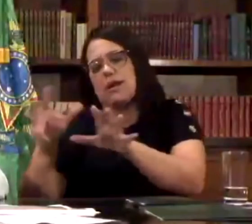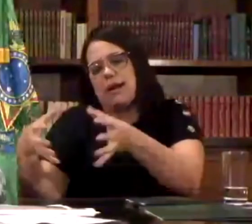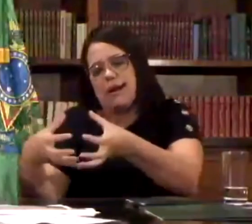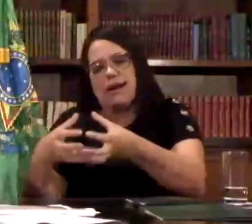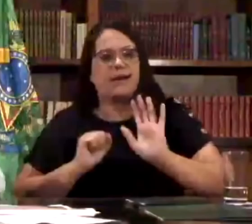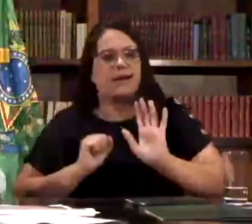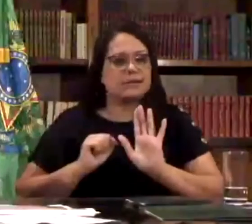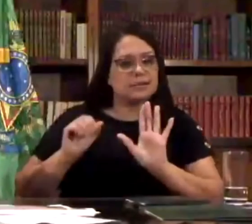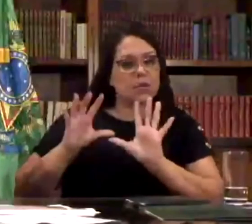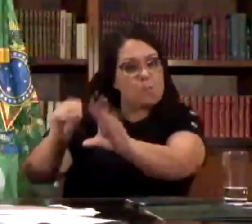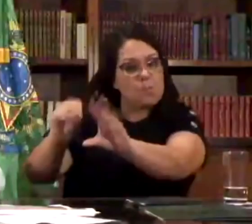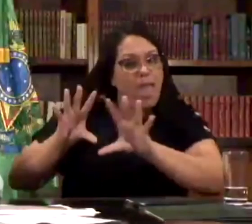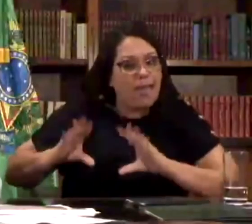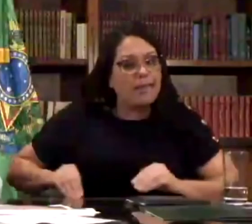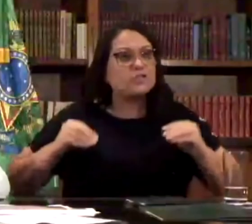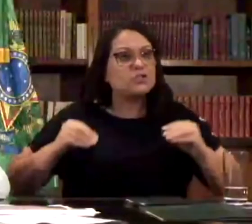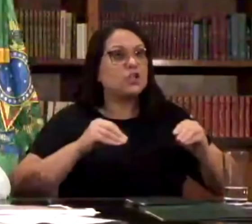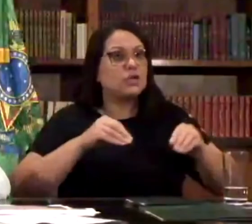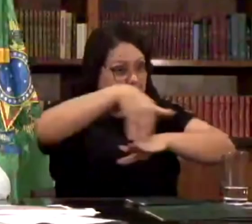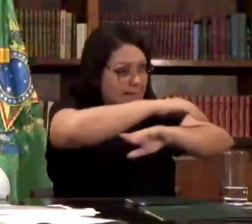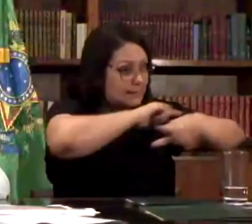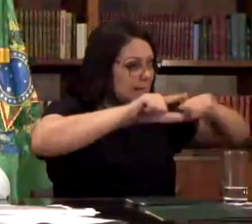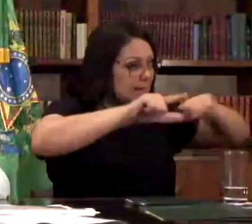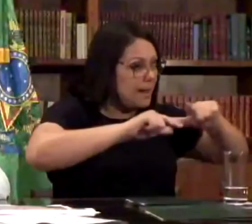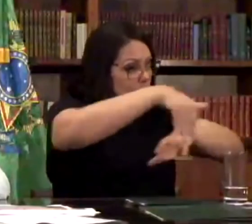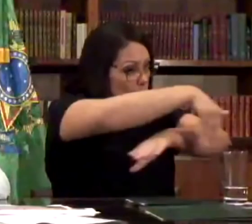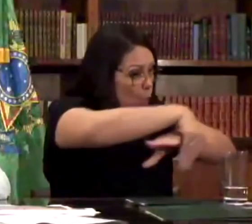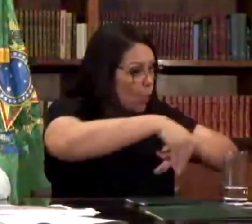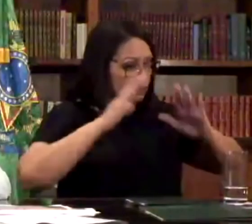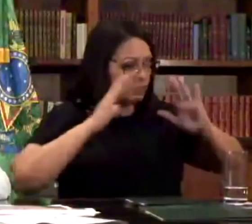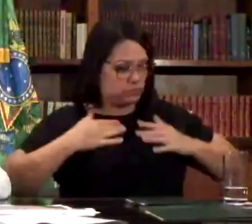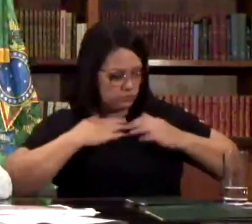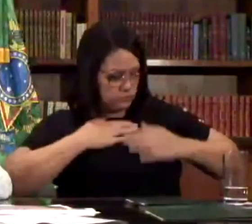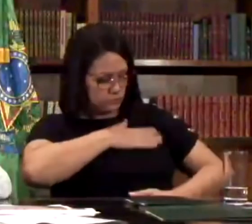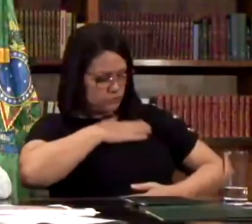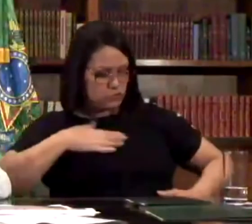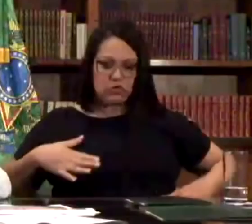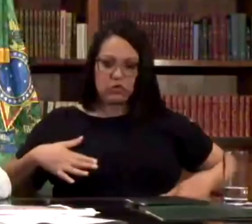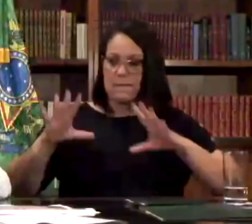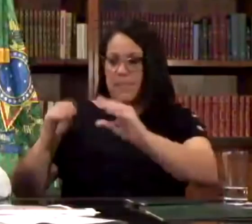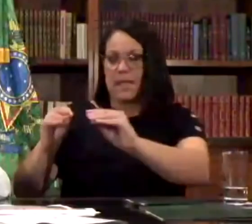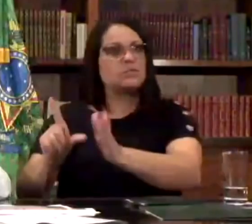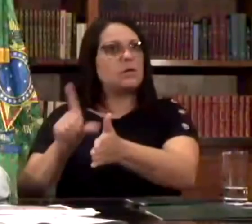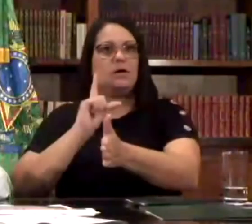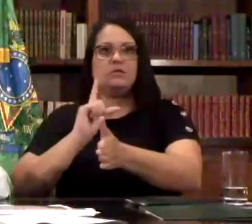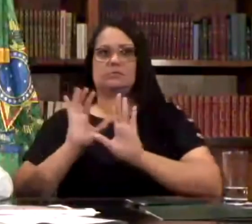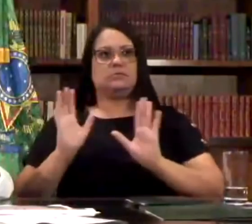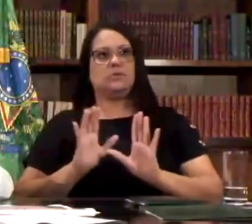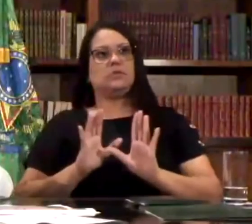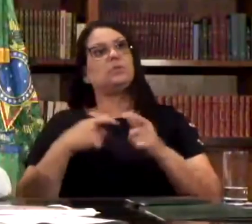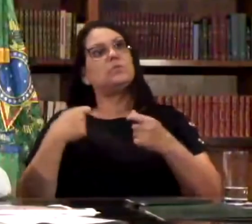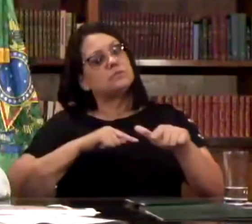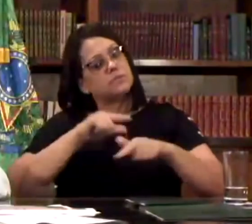canto, chegar da rua, não ter contato com ela, tomar um banho, lavar as mãos, tá certo? E nos preparar, tá? E se preparar